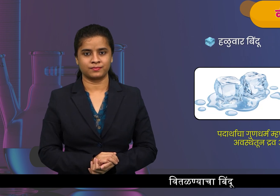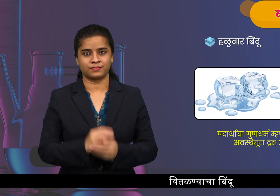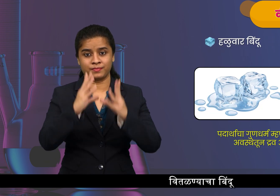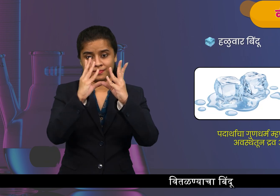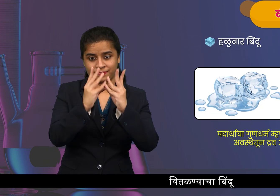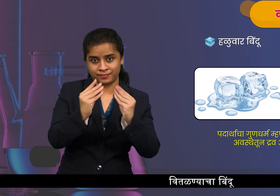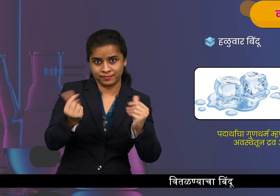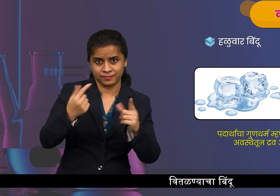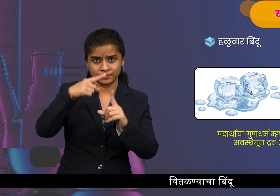वितळण्याचा बिंदू,